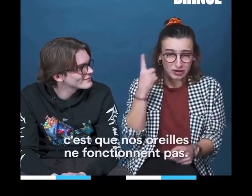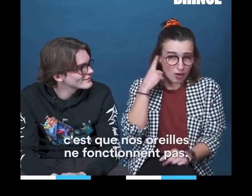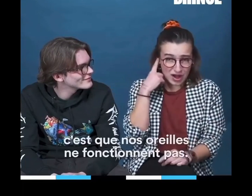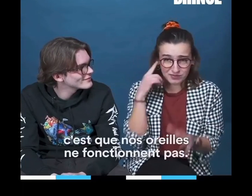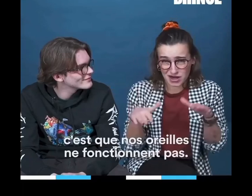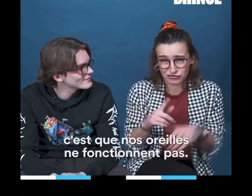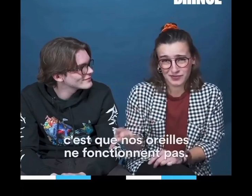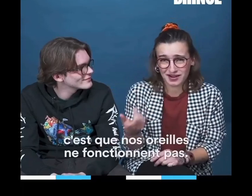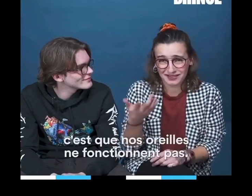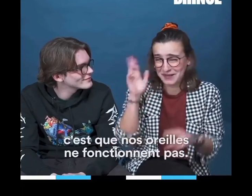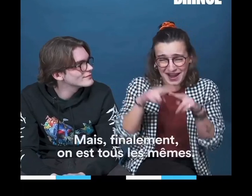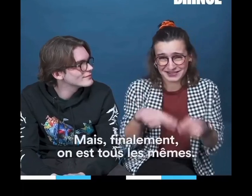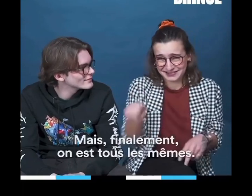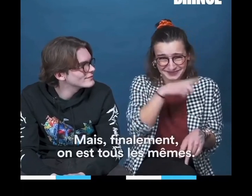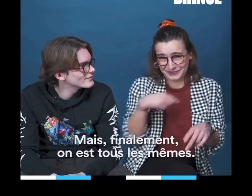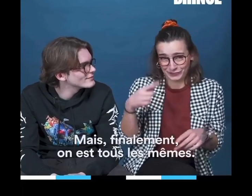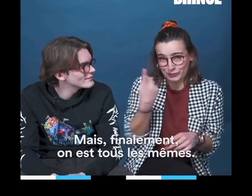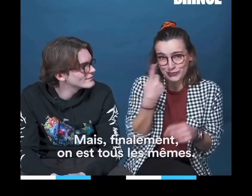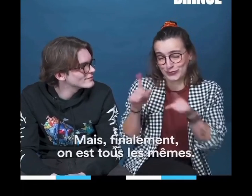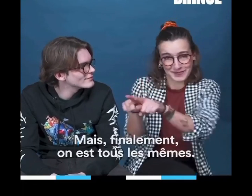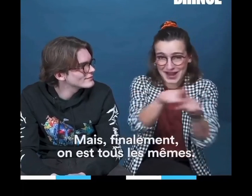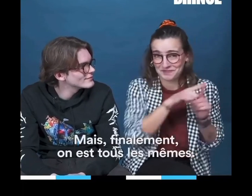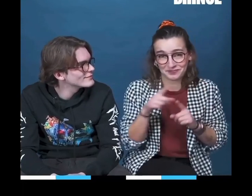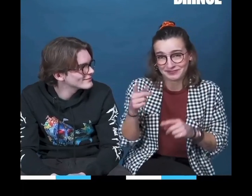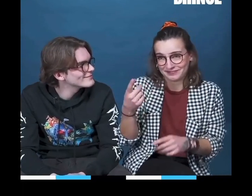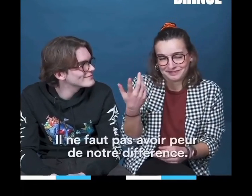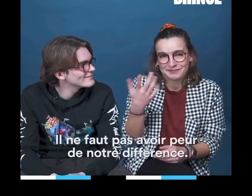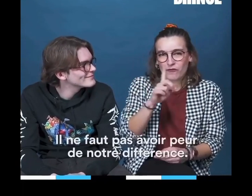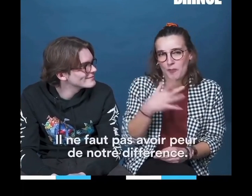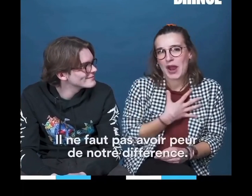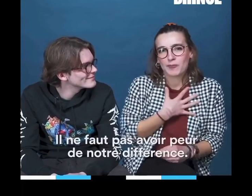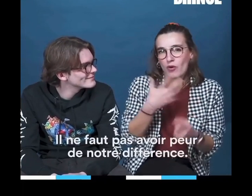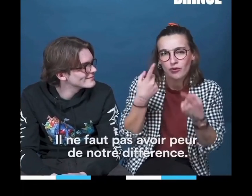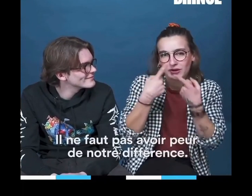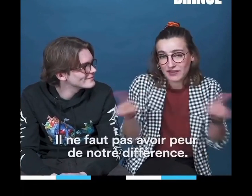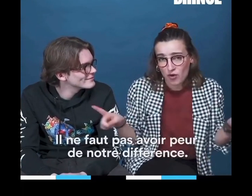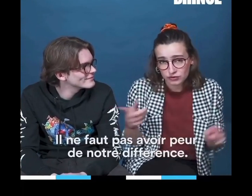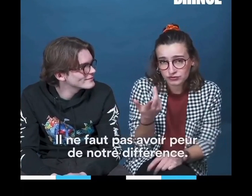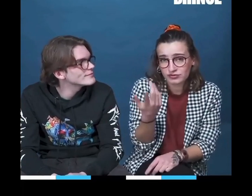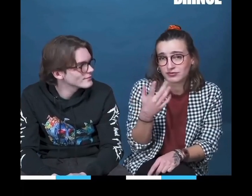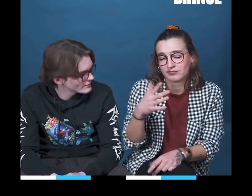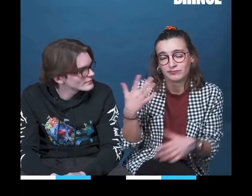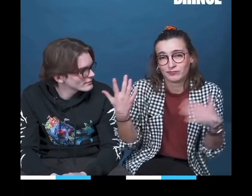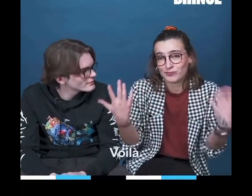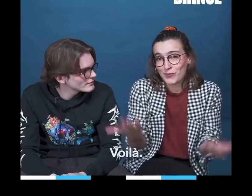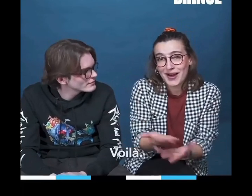nos oreilles ne fonctionnent pas, mais finalement, on est tous les mêmes. Il faut pas avoir peur de nos différences. Voilà.